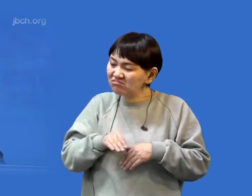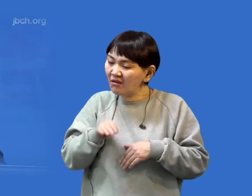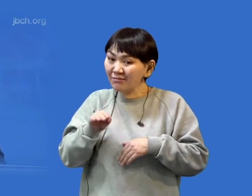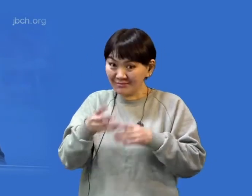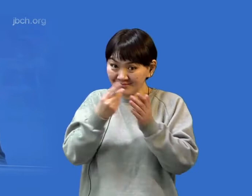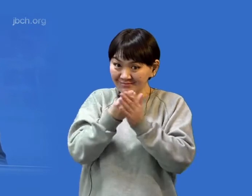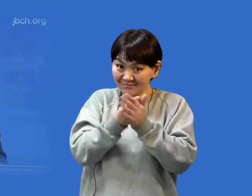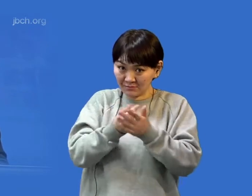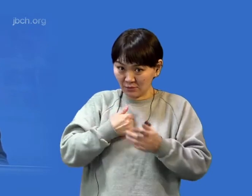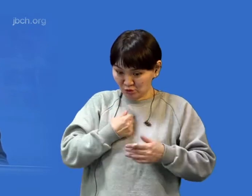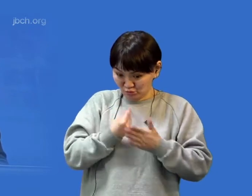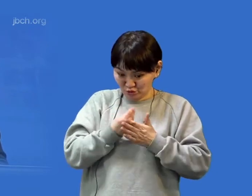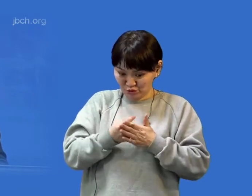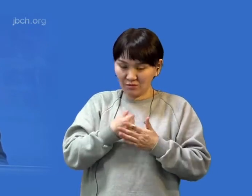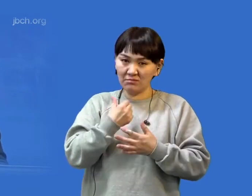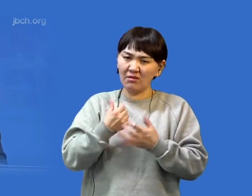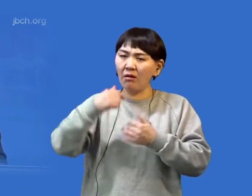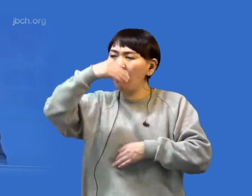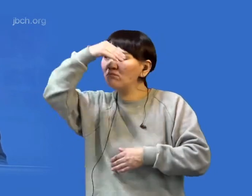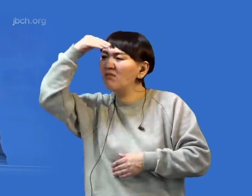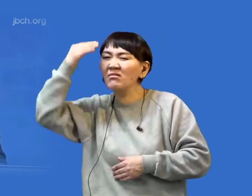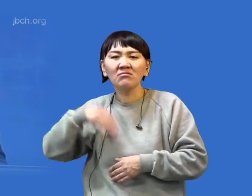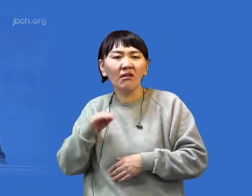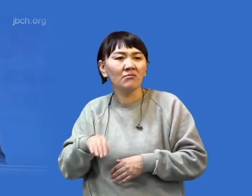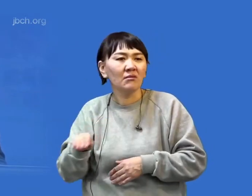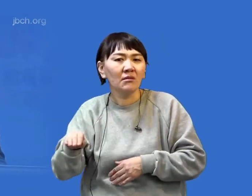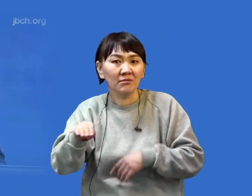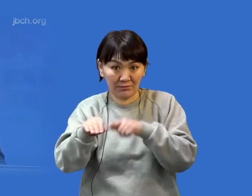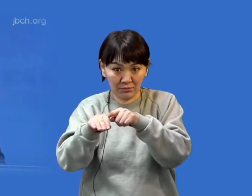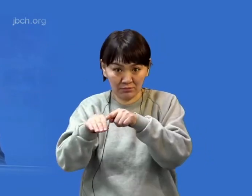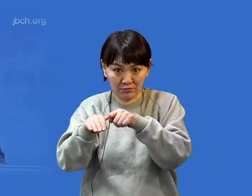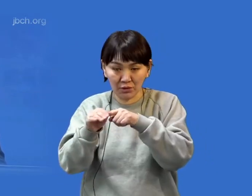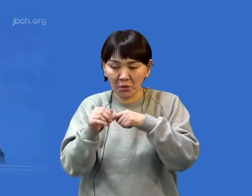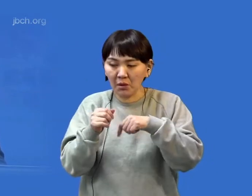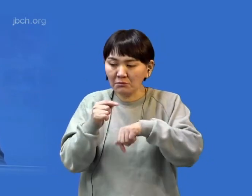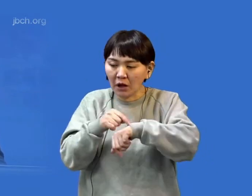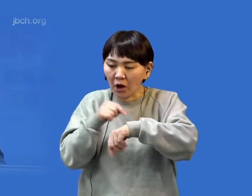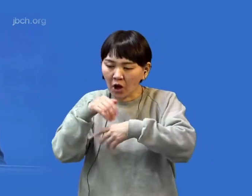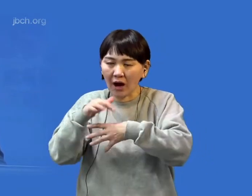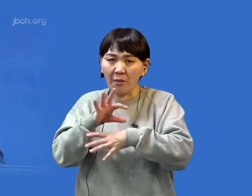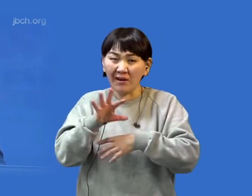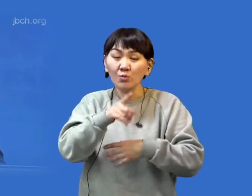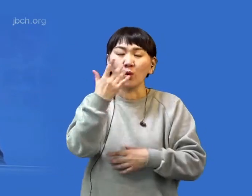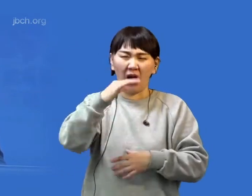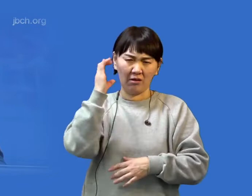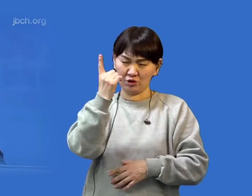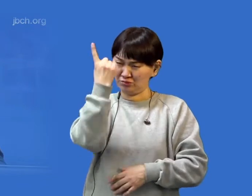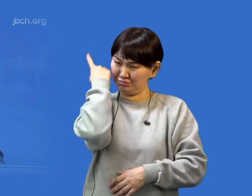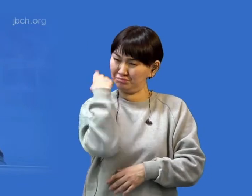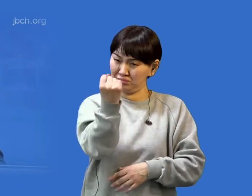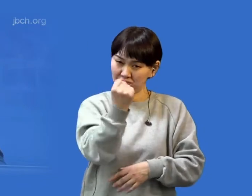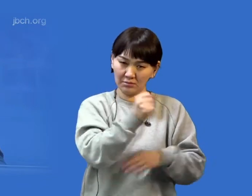алхаа явах юм бол хэдхэн хоног л болох бах. Гэтэл яахлаараа 40 жил тэнд төрөлдөө.